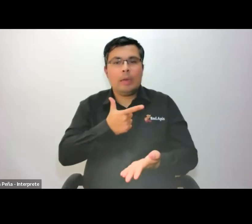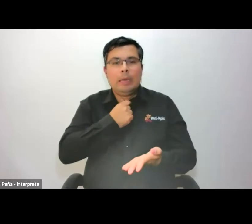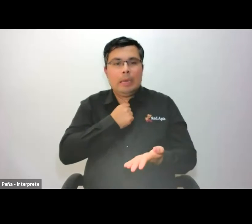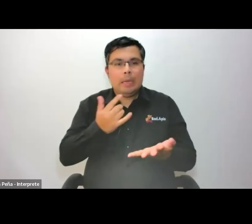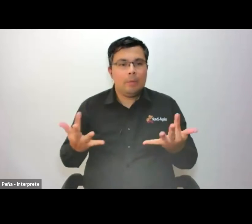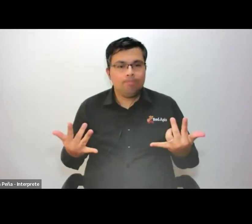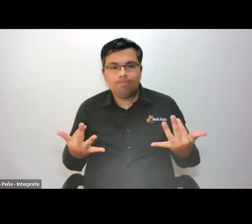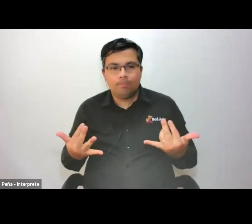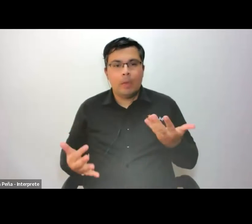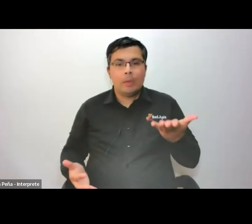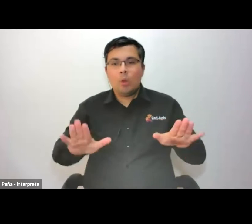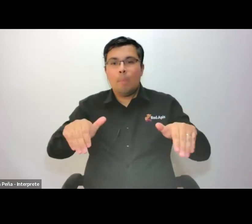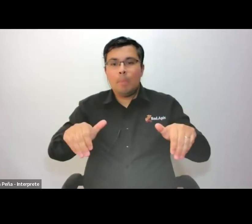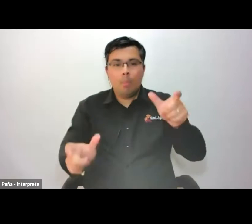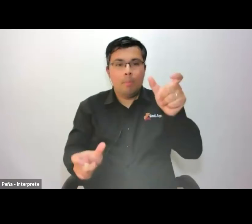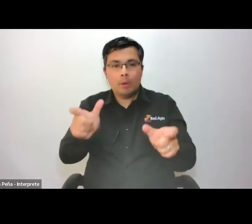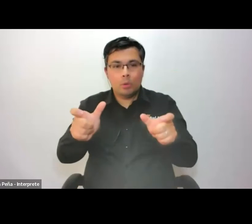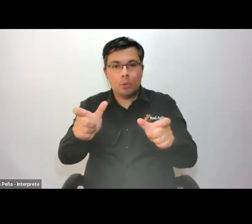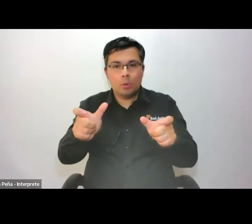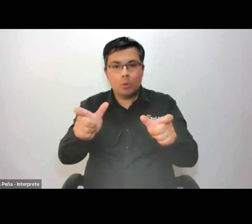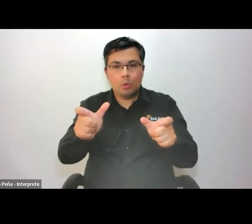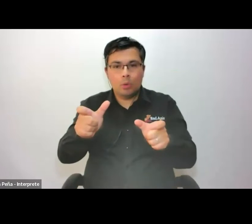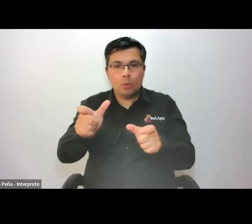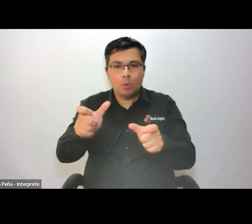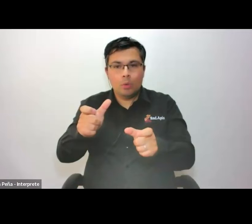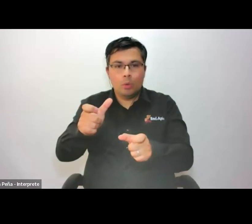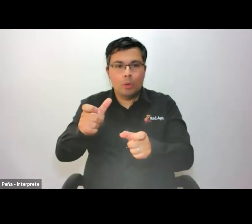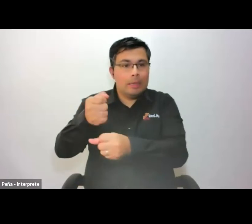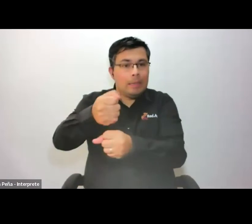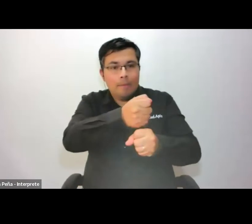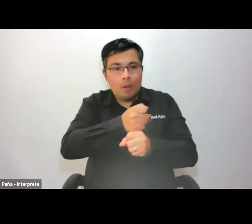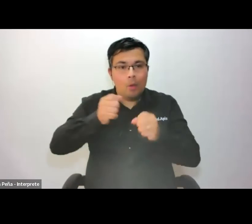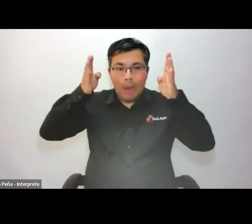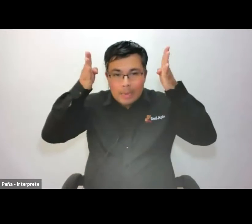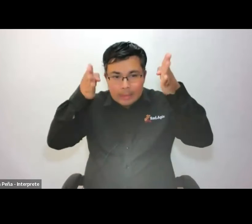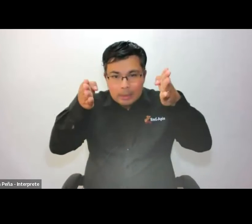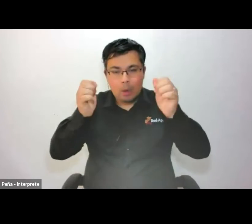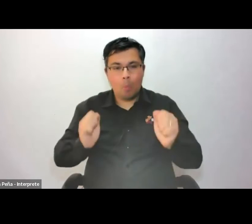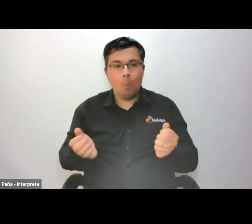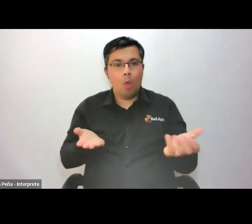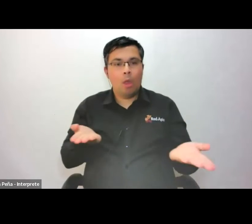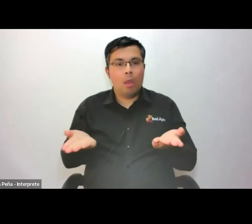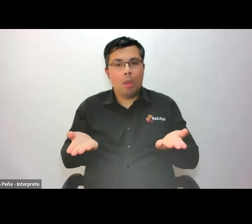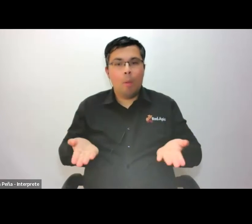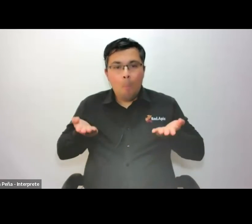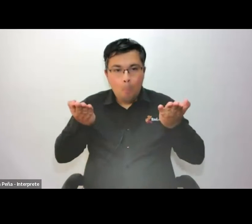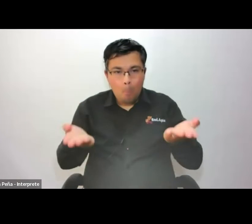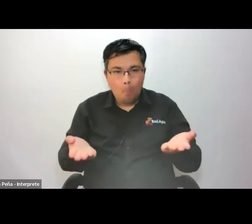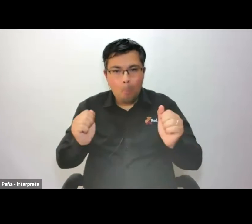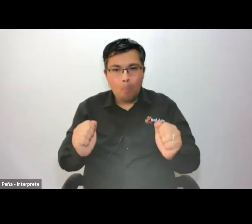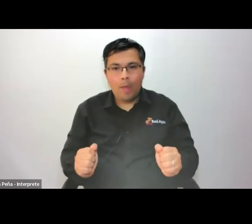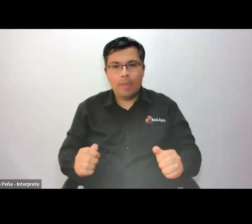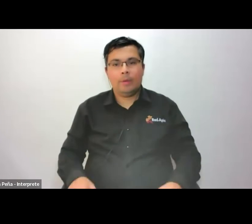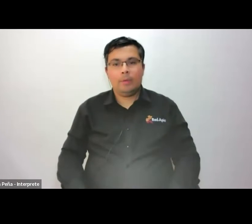asistentes que están con la figura del tutor sombra puedan seguir estando, pero en la medida que se formalice dentro